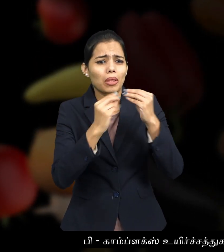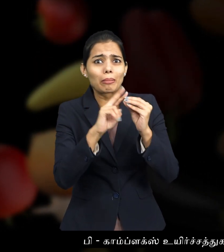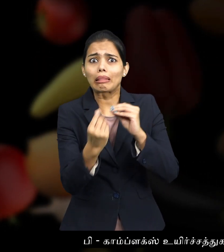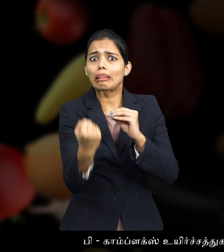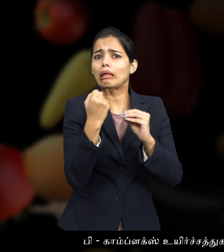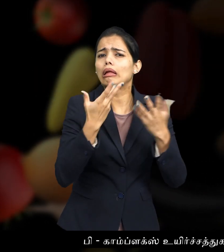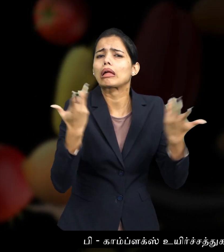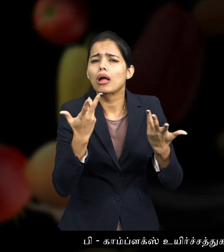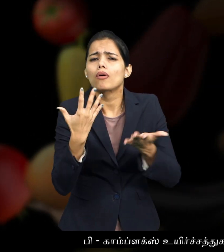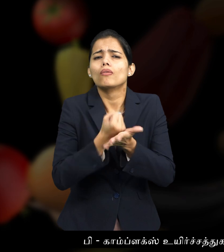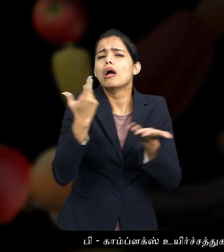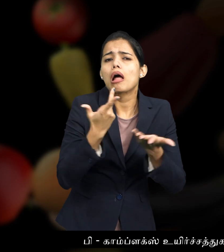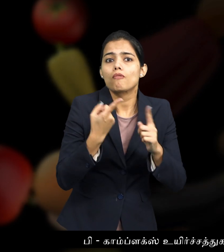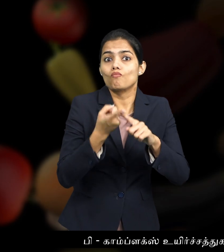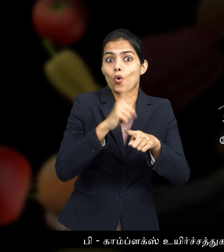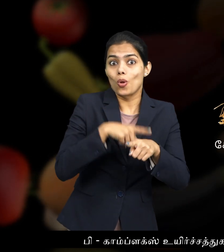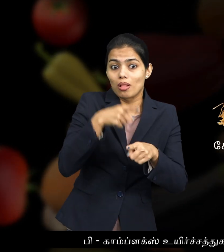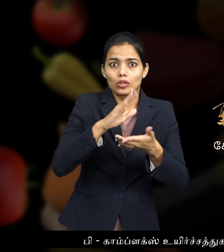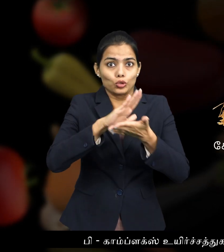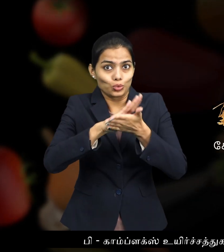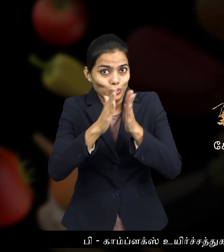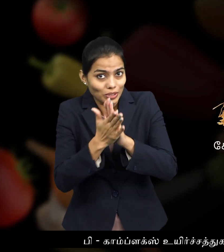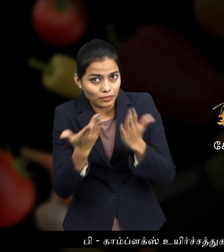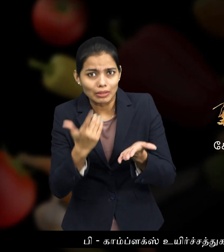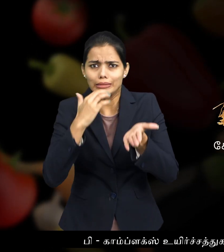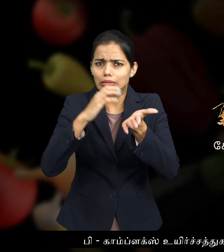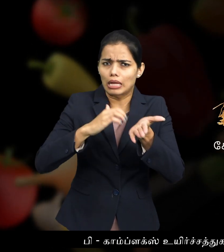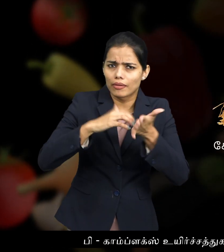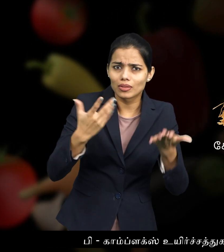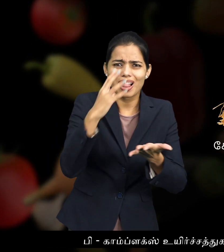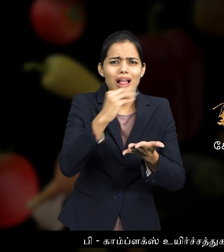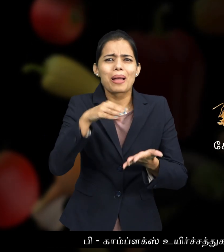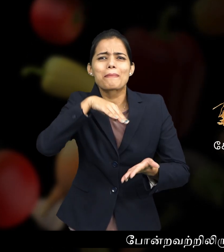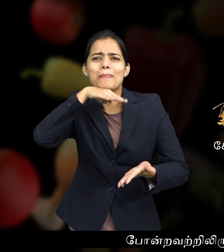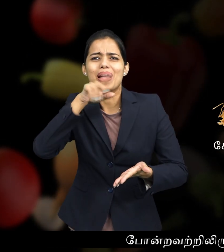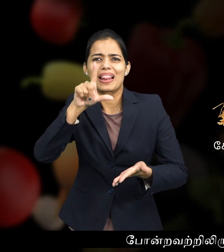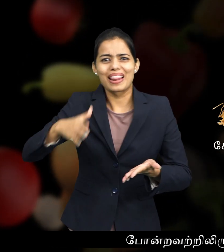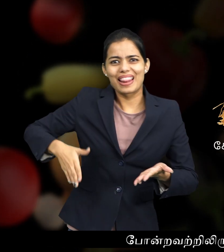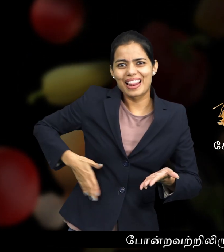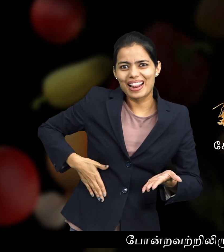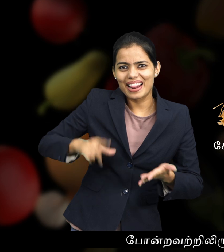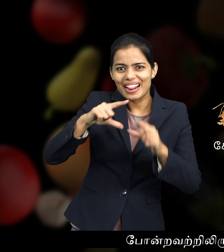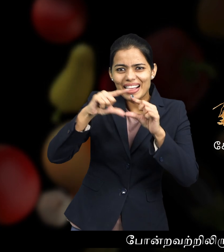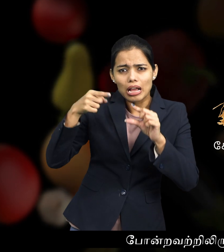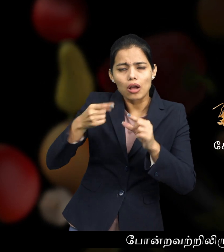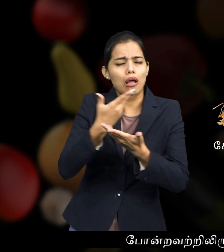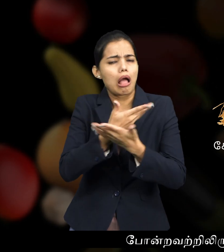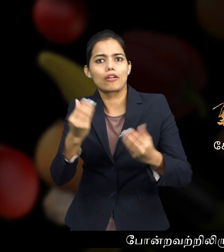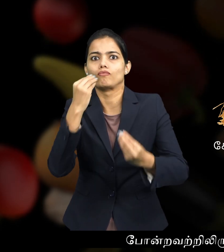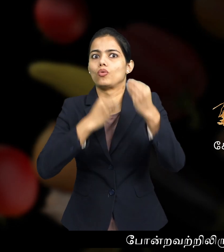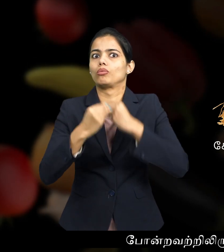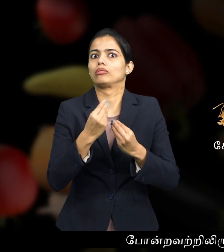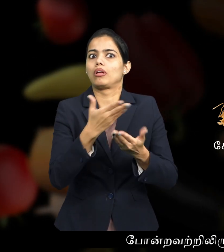பி காம்ப்ளெக்ஸ் உயிர்ச்சத்துக்கள் கோதுமை, அரிசி மற்றும் கல்லீரல் போன்றவற்றிலிருந்து